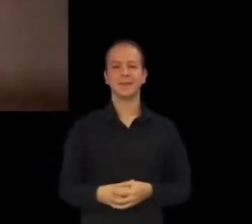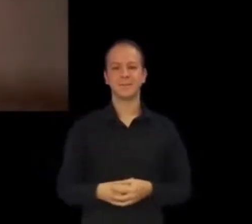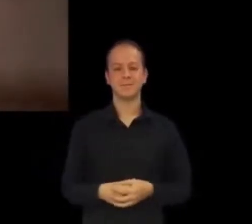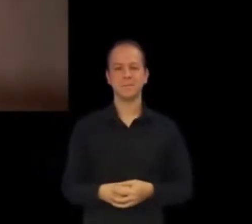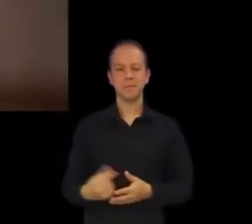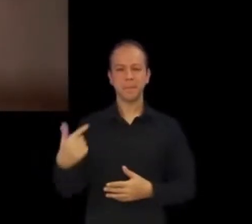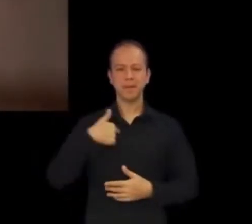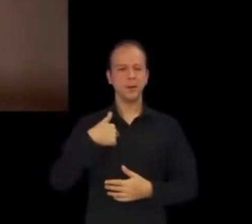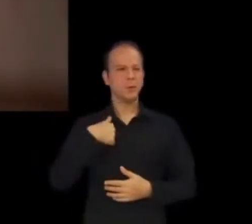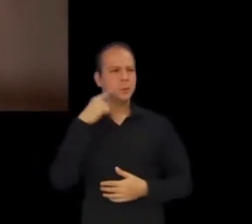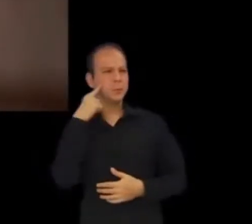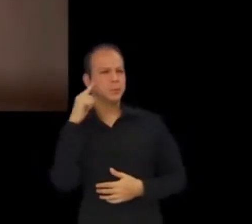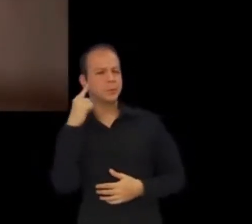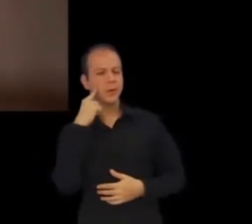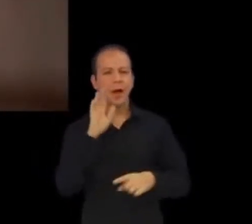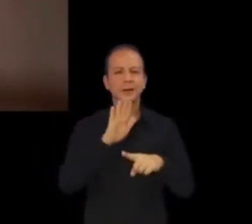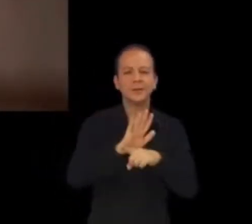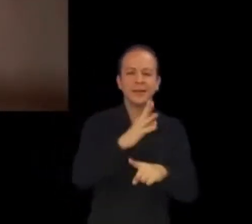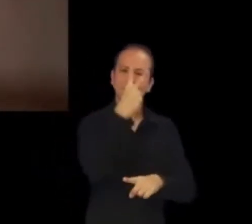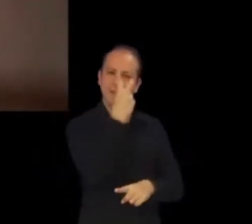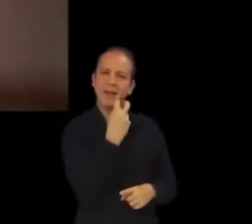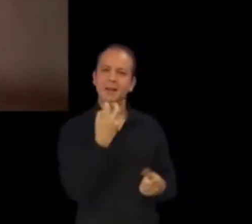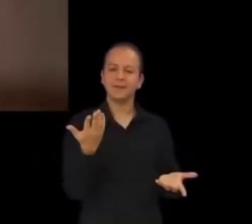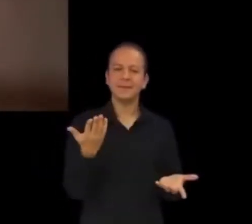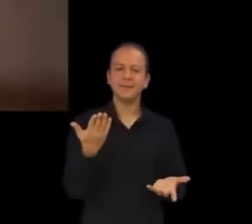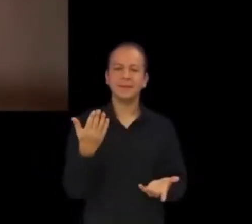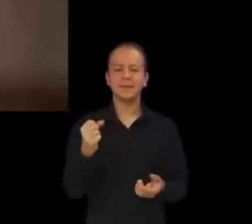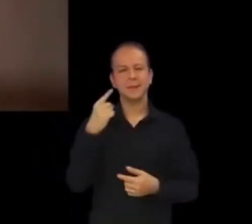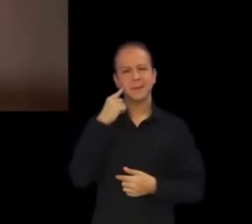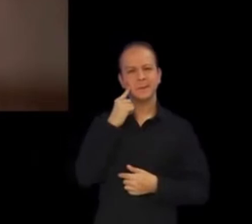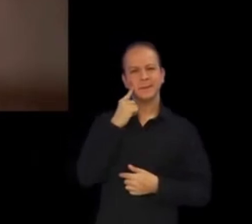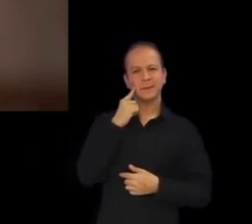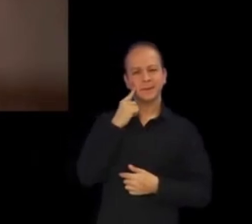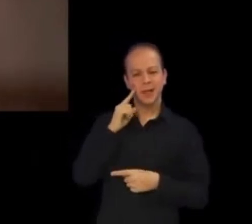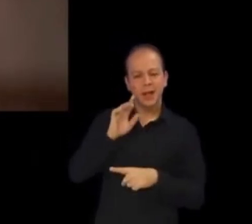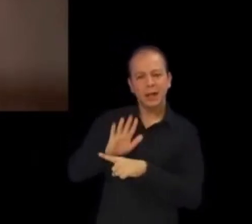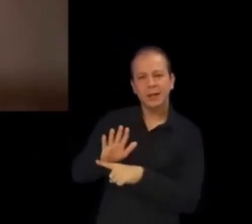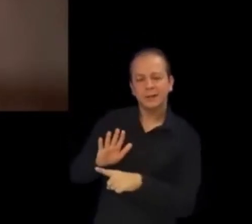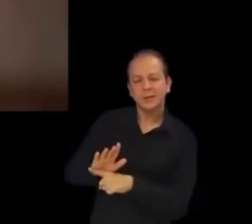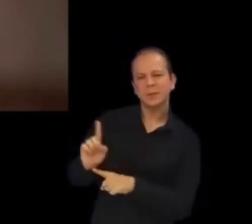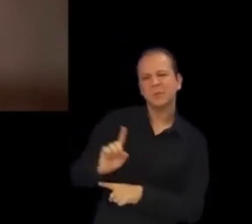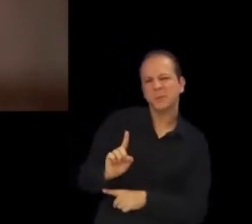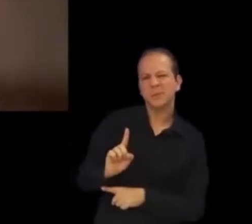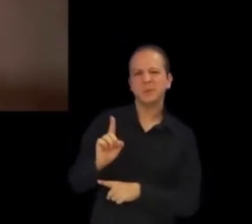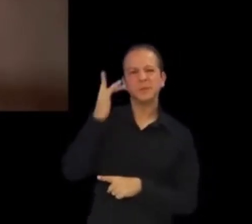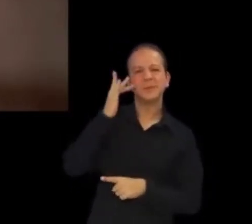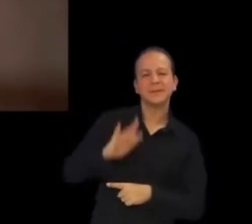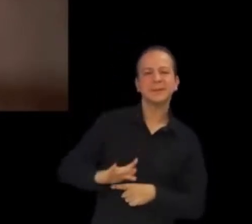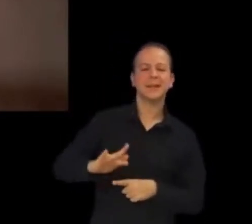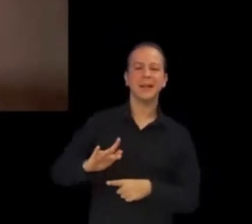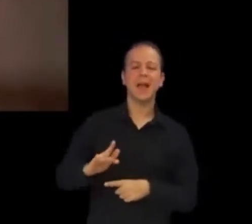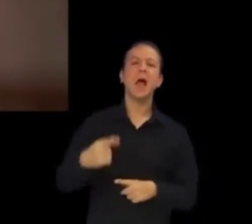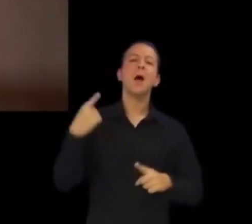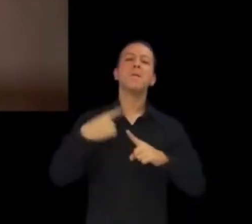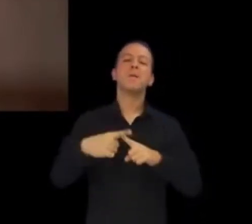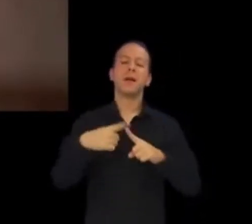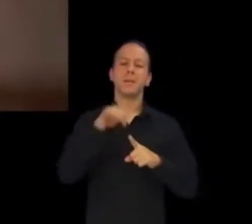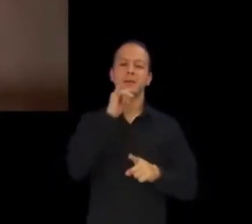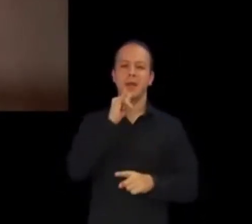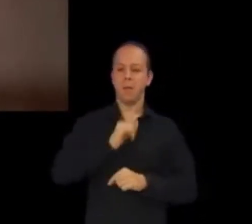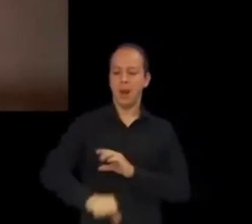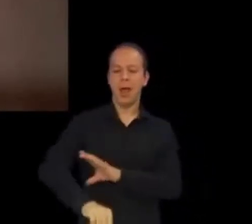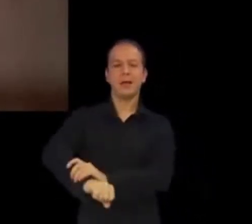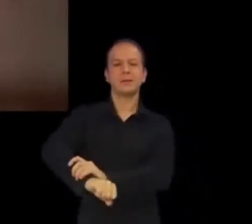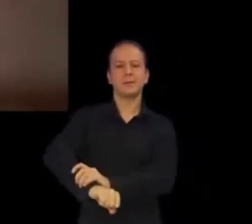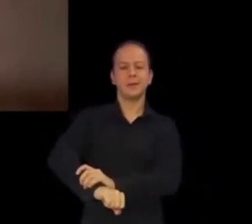agora. Thomas Harper. Ah, eu sempre fico na dúvida se eu vou ajudar o ceguinho, né? Porque eu não sei se ele vai me largar depois, né? Ah,